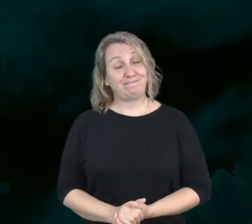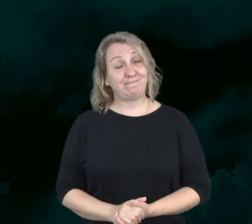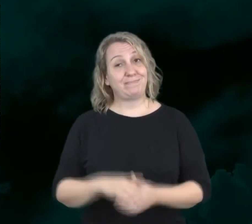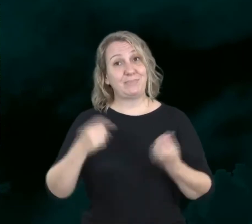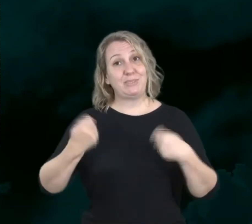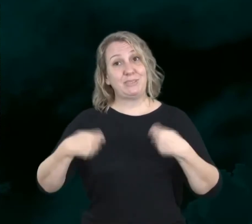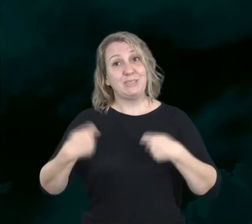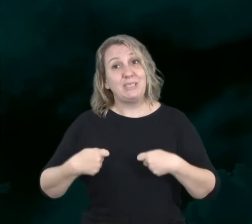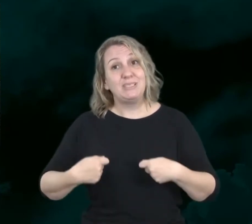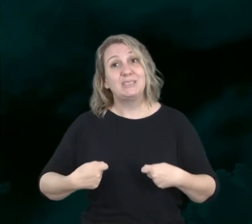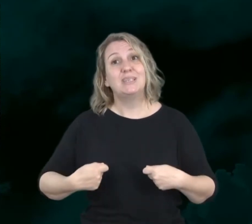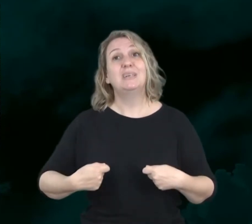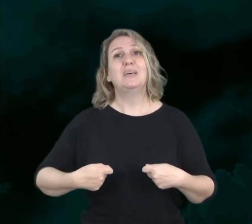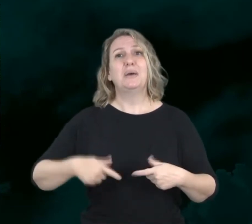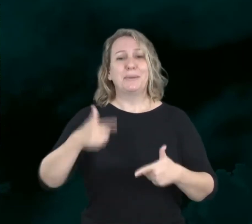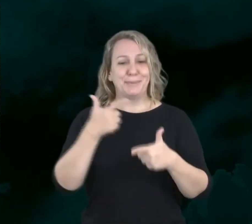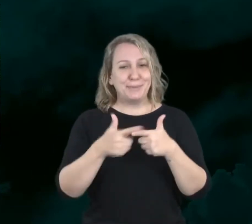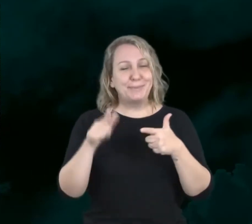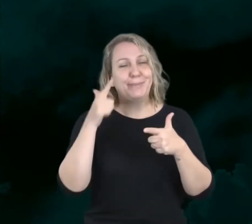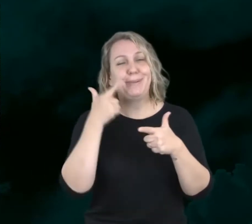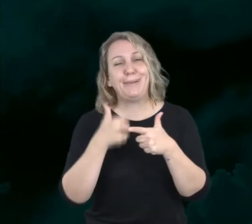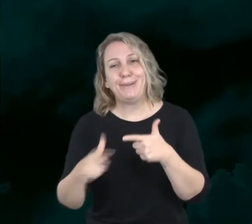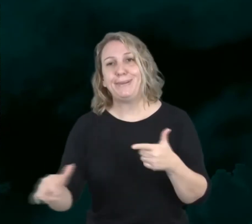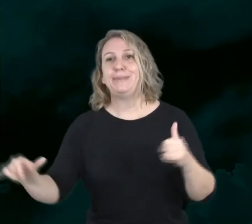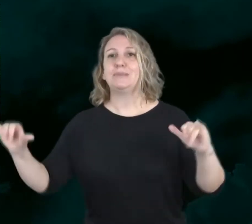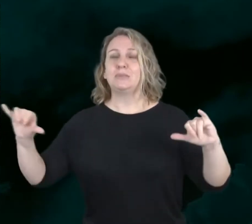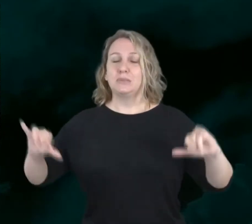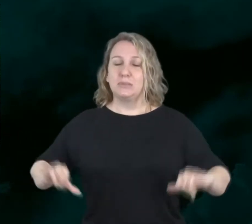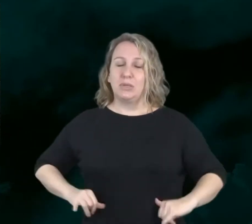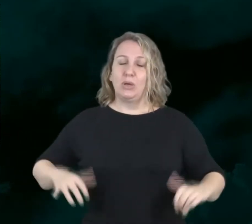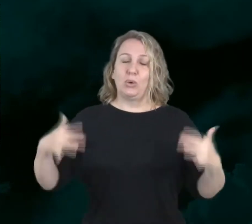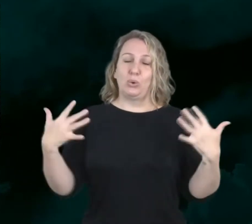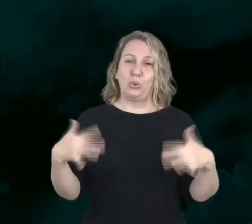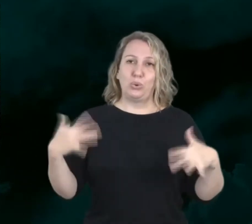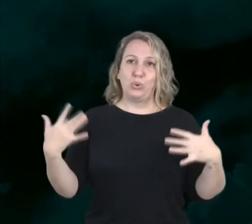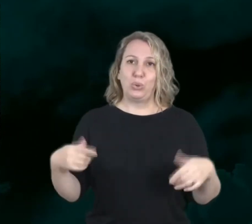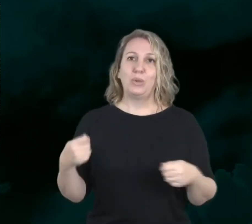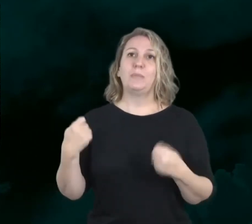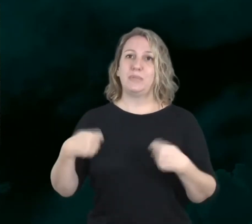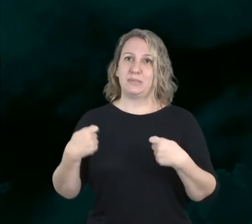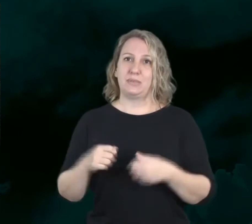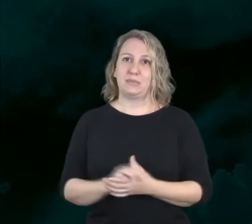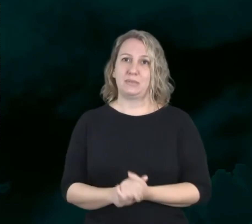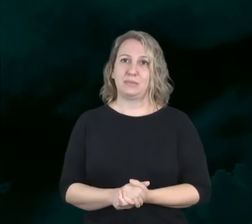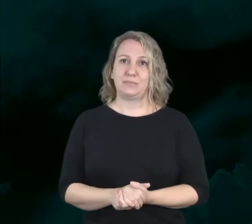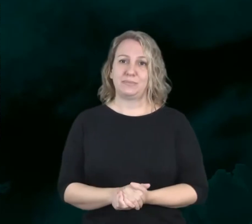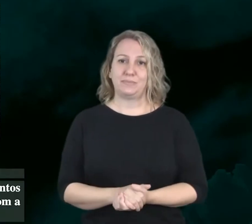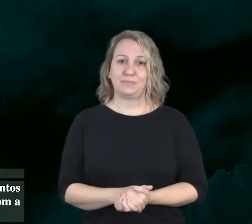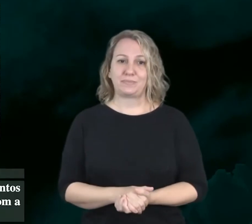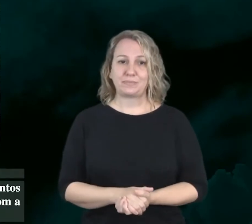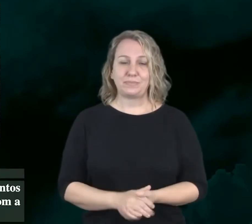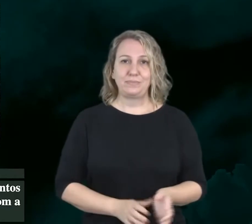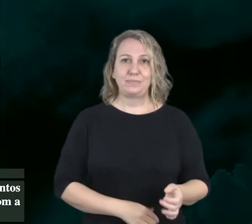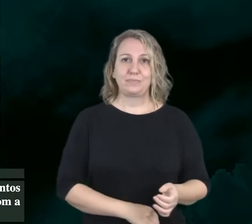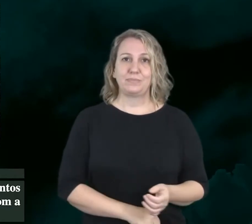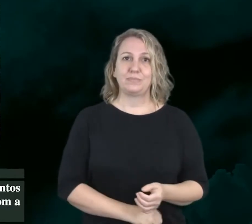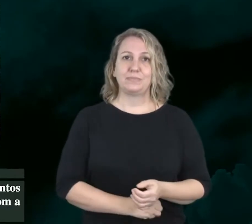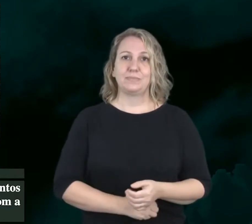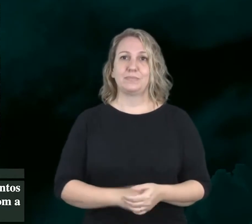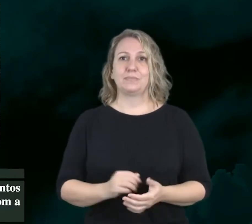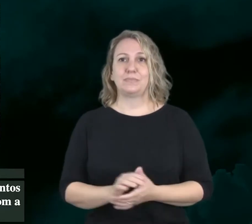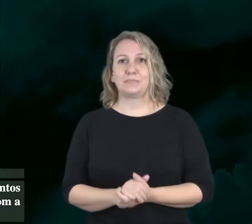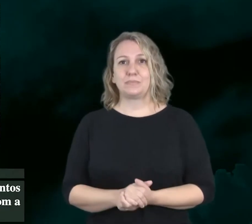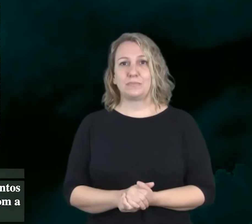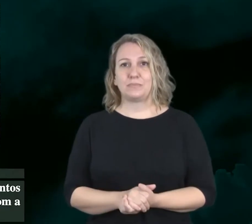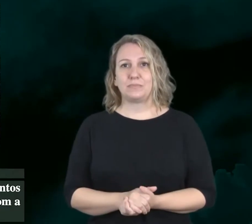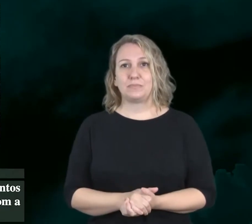glorioso, porque a nossa esperança é sermos glorificados. Aí o versículo 18 fala assim: porque para mim tenho por